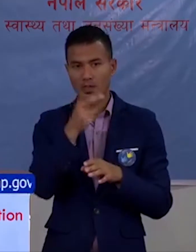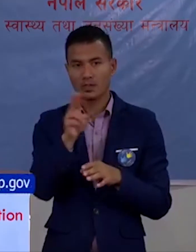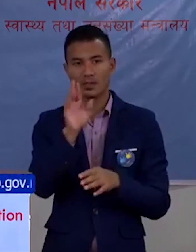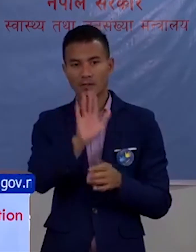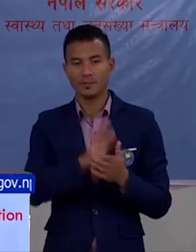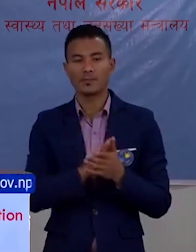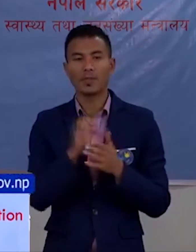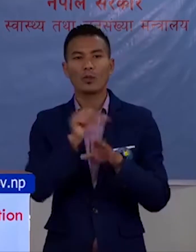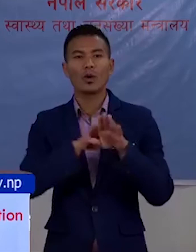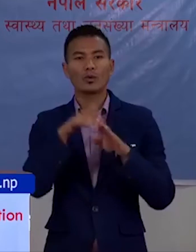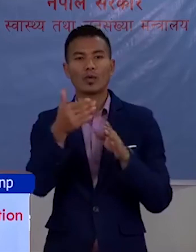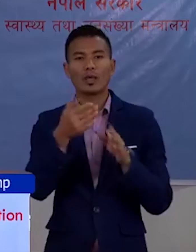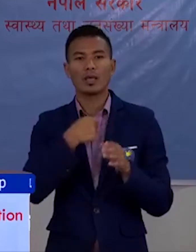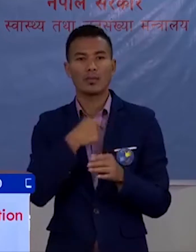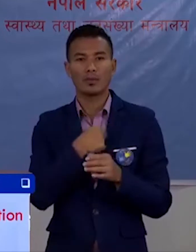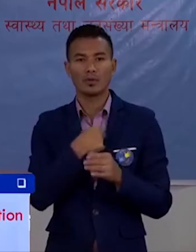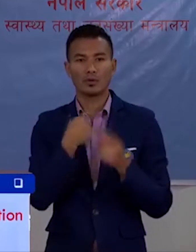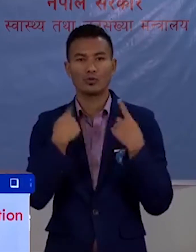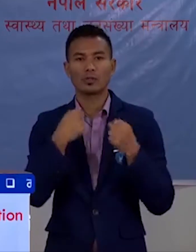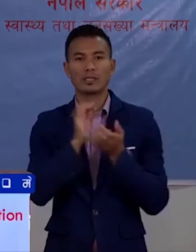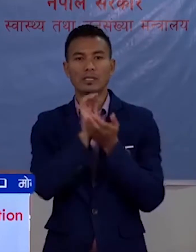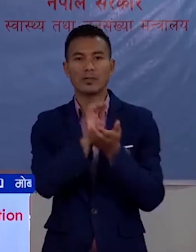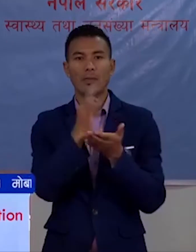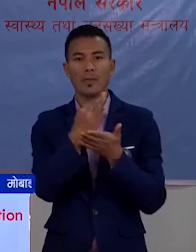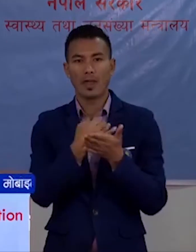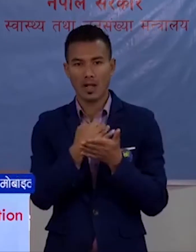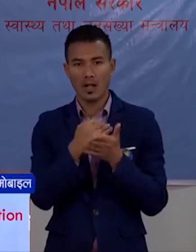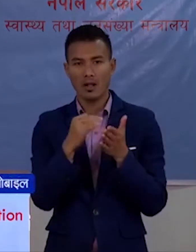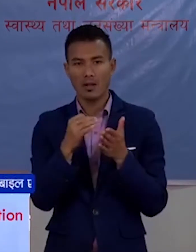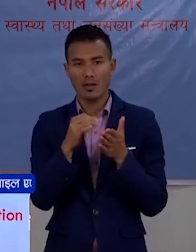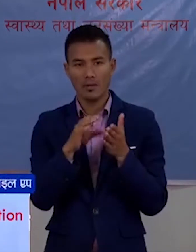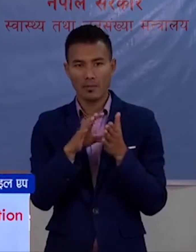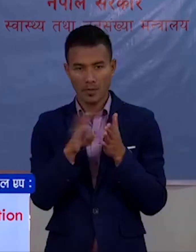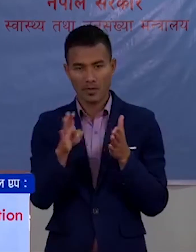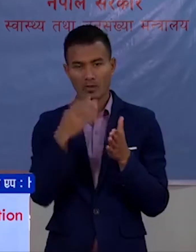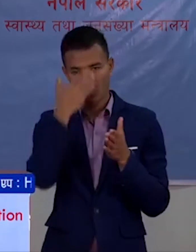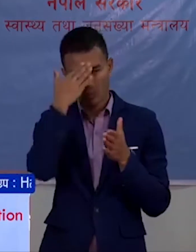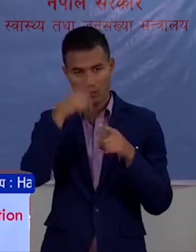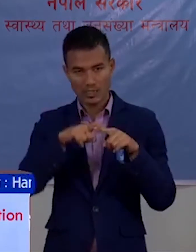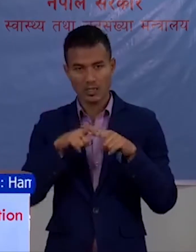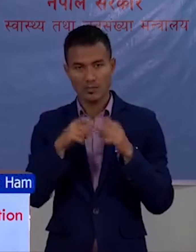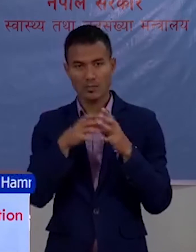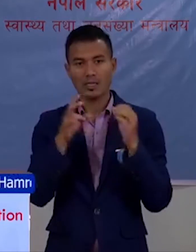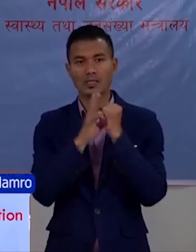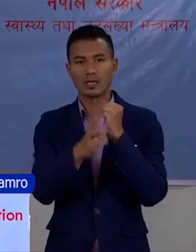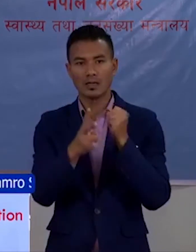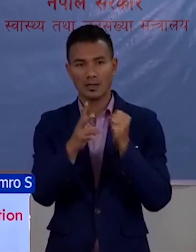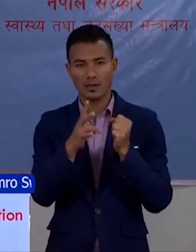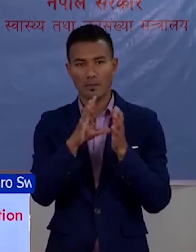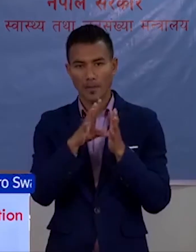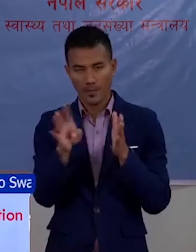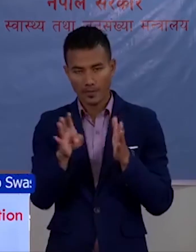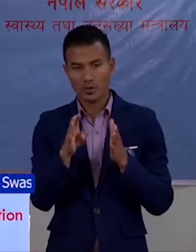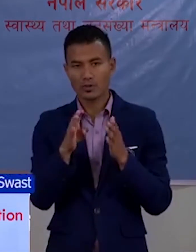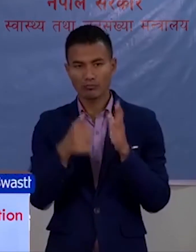छ। उहाँहरूलाई हाम्रो स्वास्थ्य सेवा विभागको इपिडेमियोलोजी तथा रोग नियन्त्रण महाशाखा